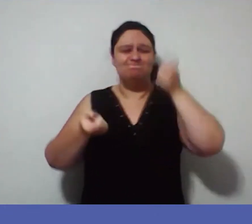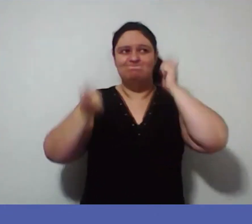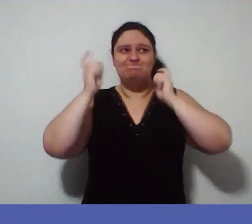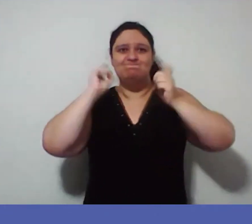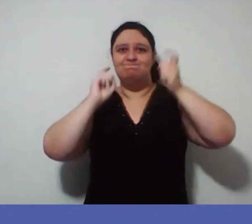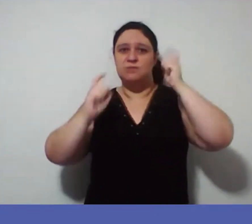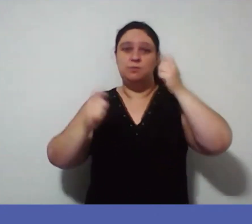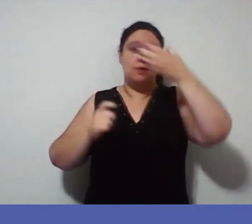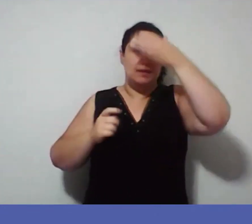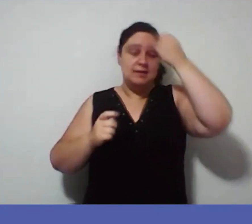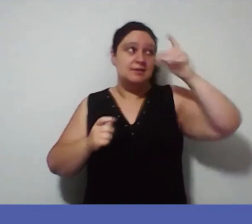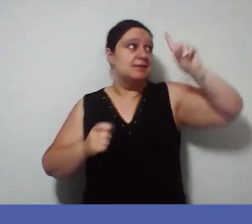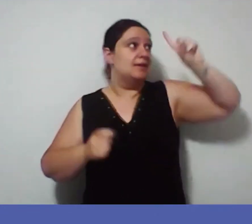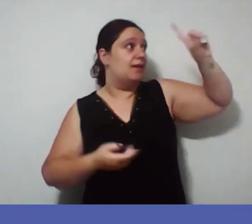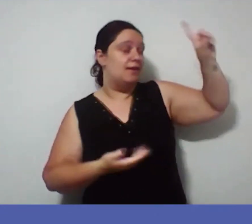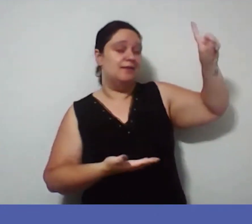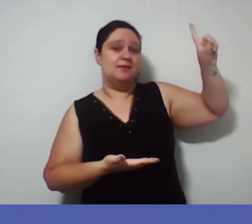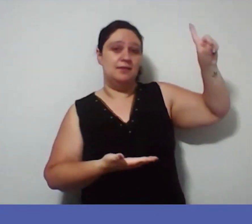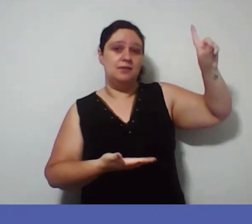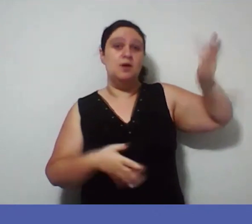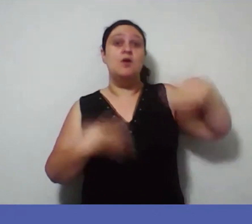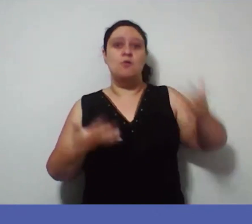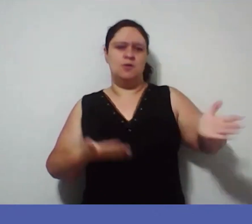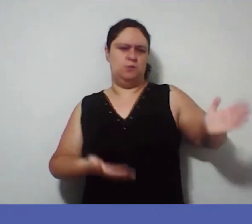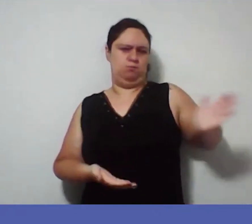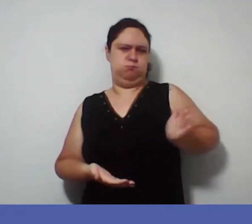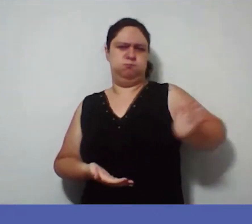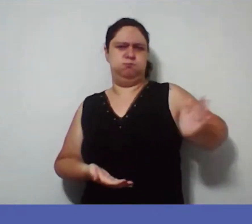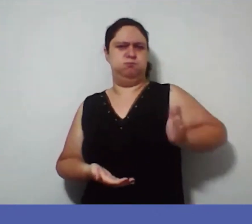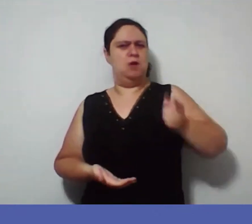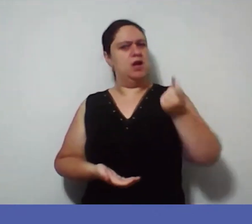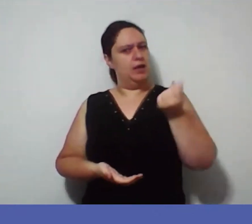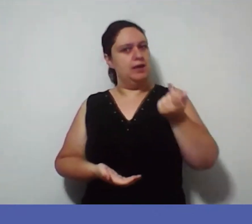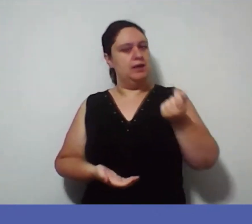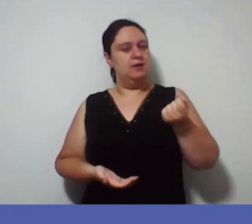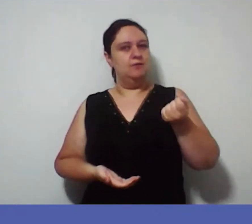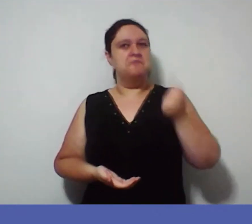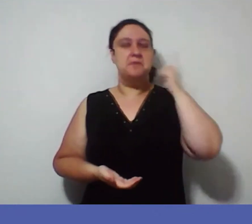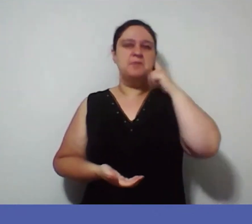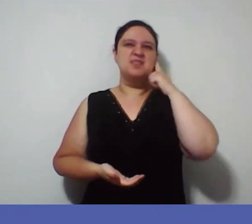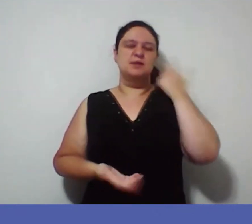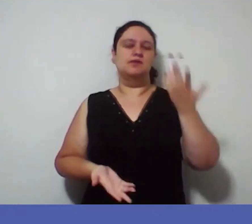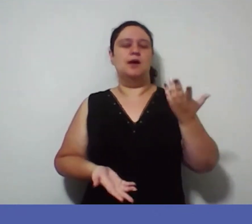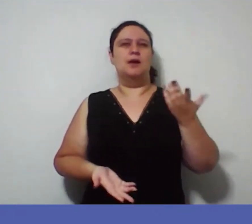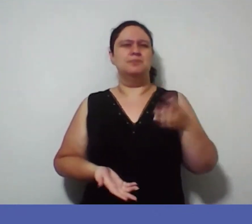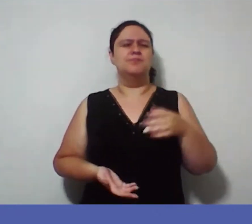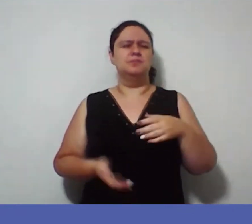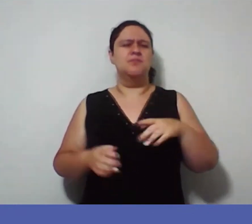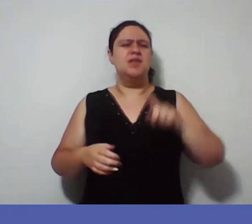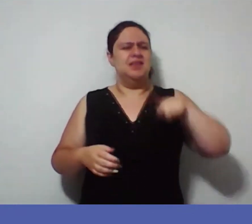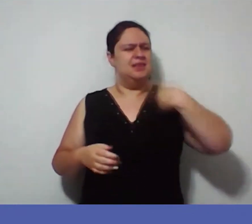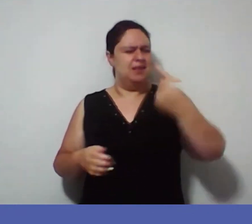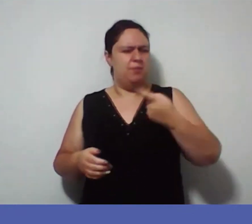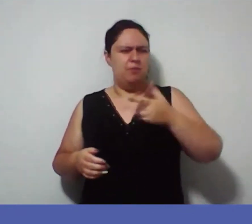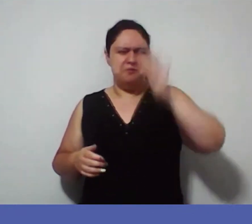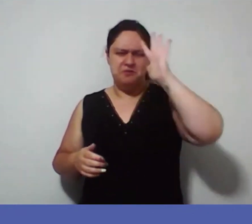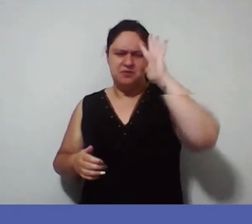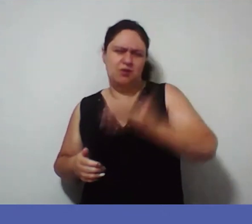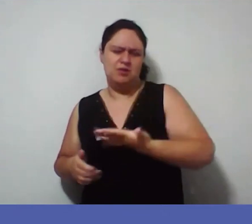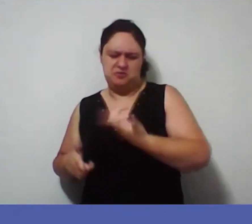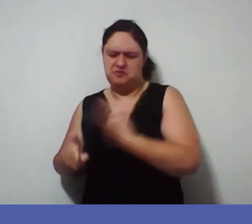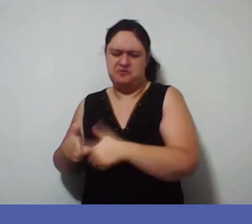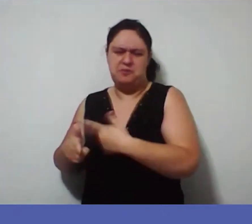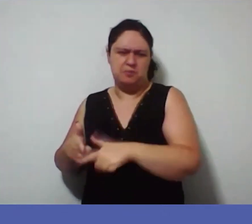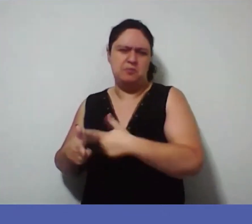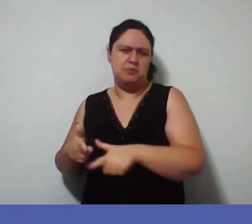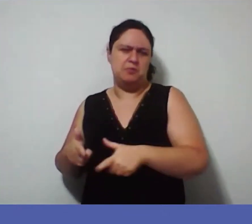E quando você tiver muito dinheiro, você vai pensar, não, depois que resolver o problema de dinheiro na minha